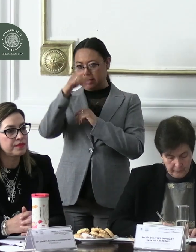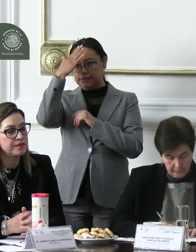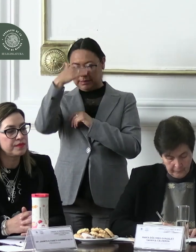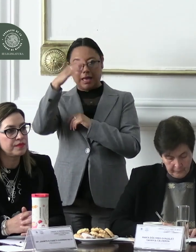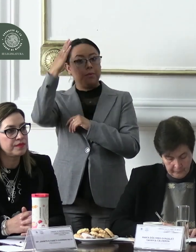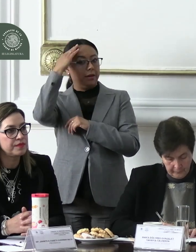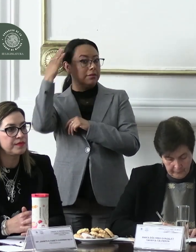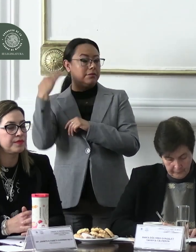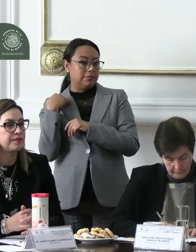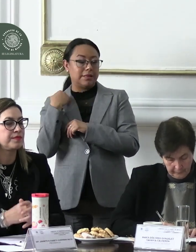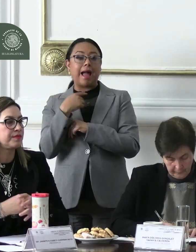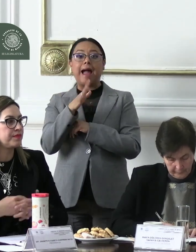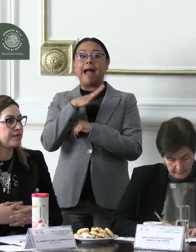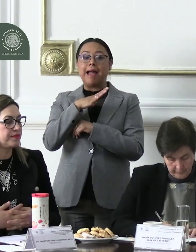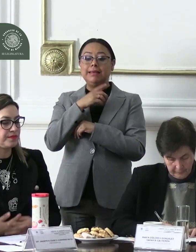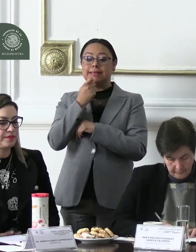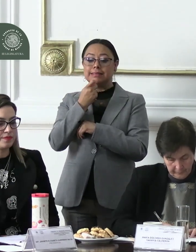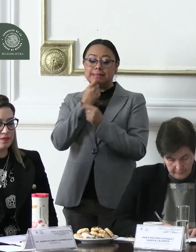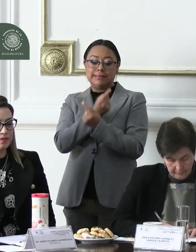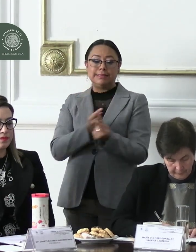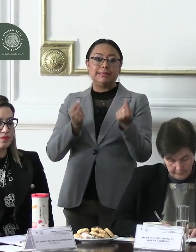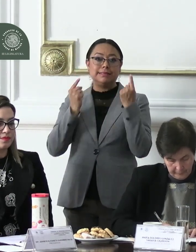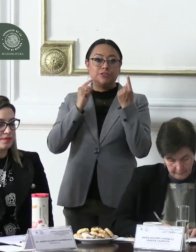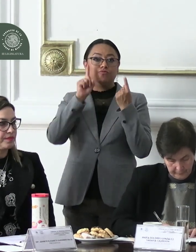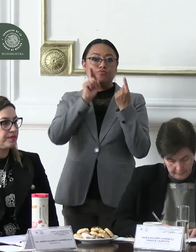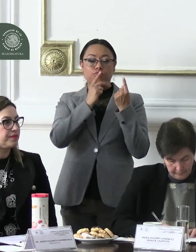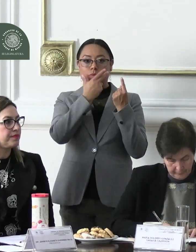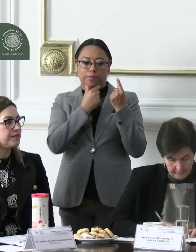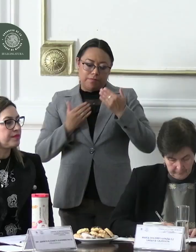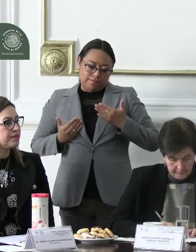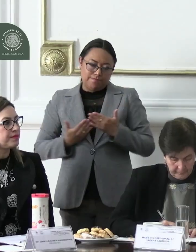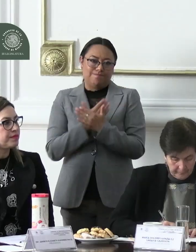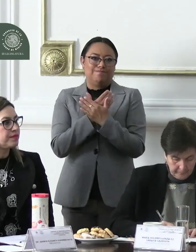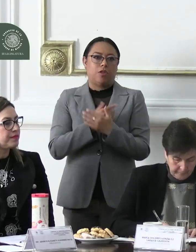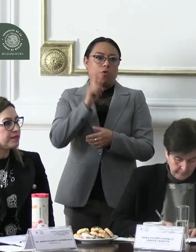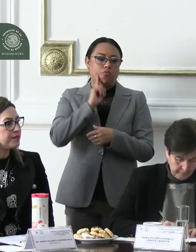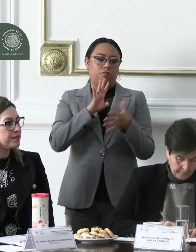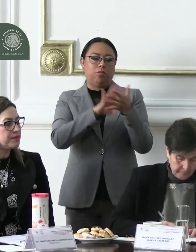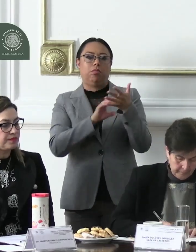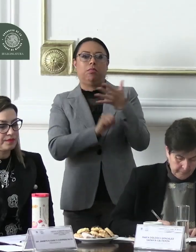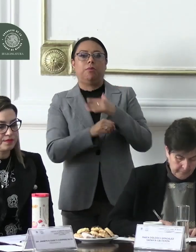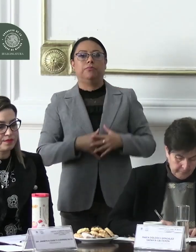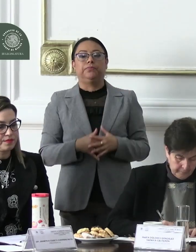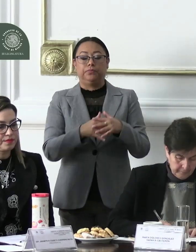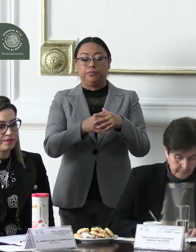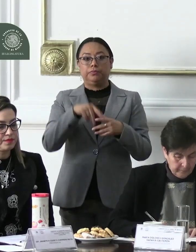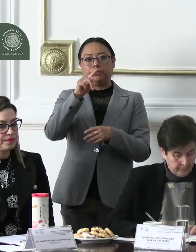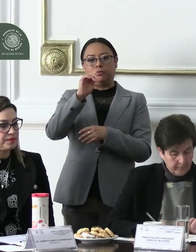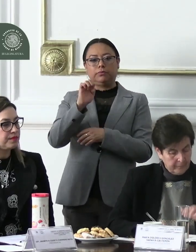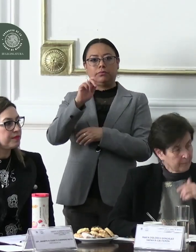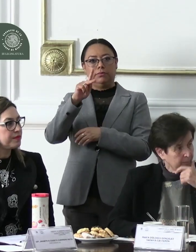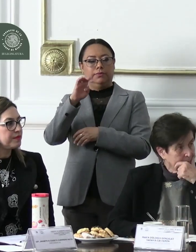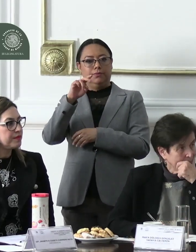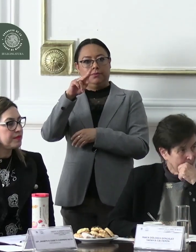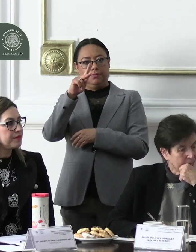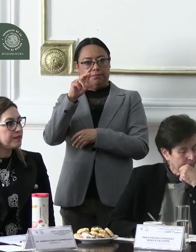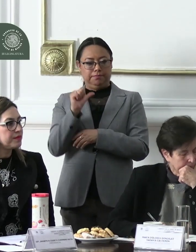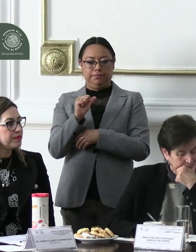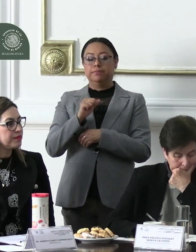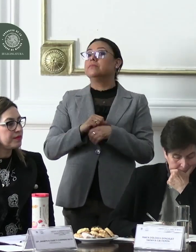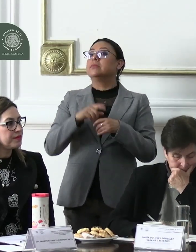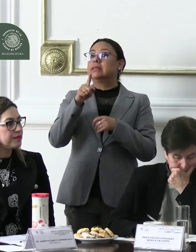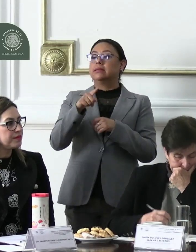niñas que nacen en su mamá privada de su libertad, y en Tepepan, el dormitorio 8, pues son de las personas también